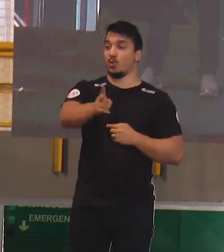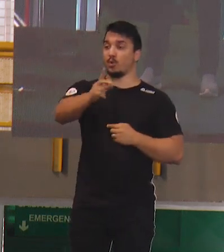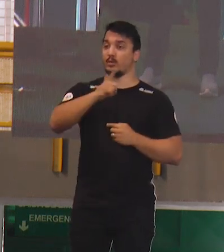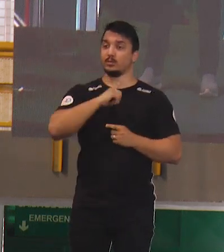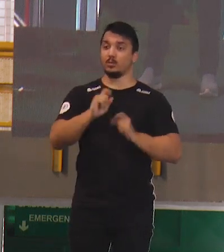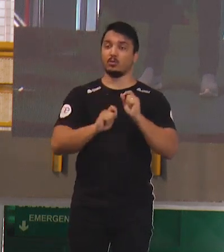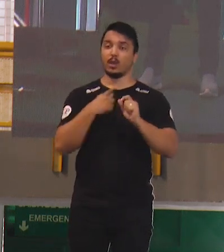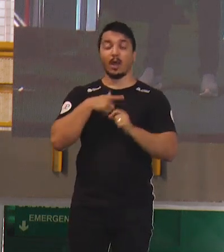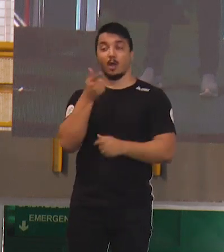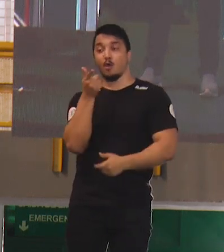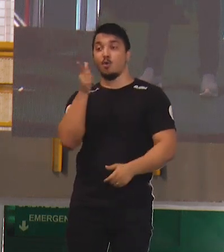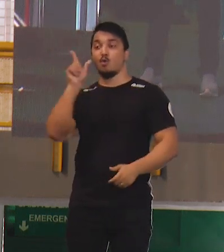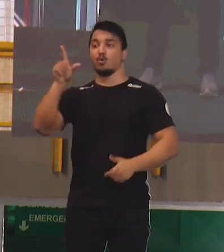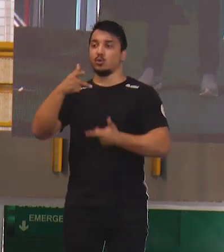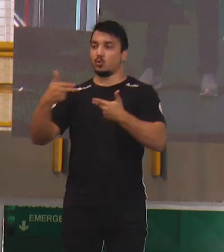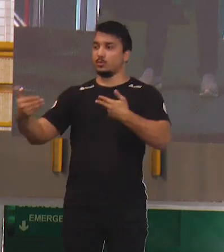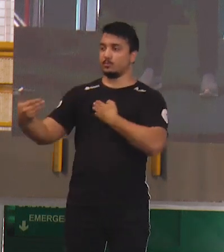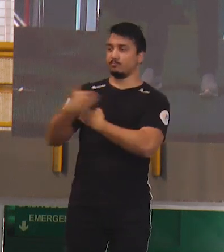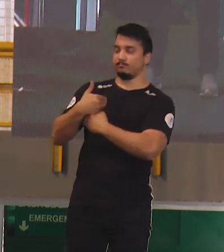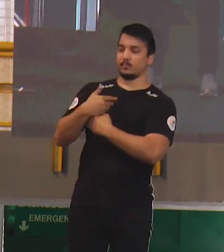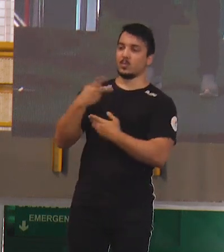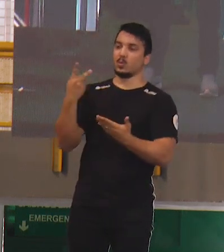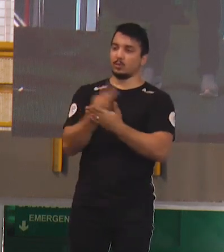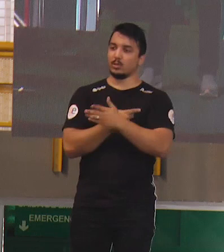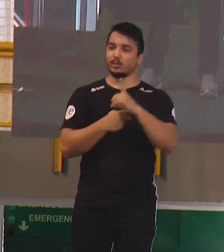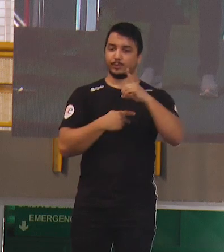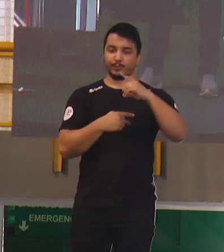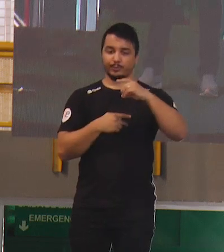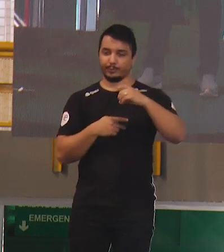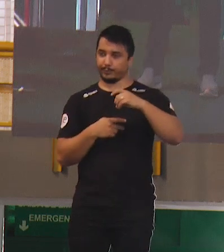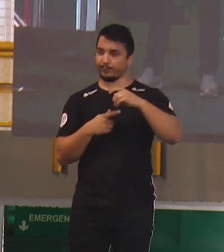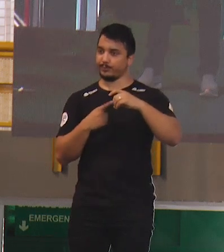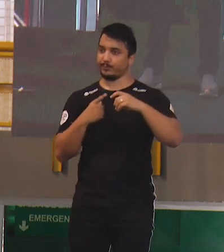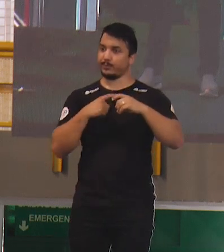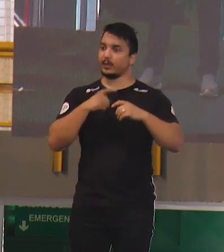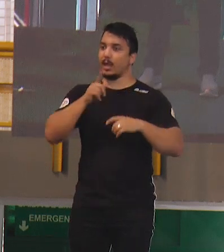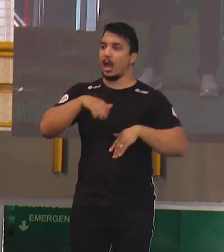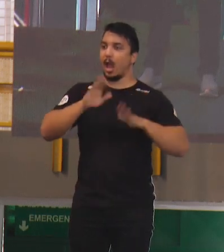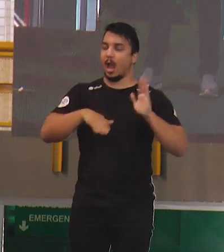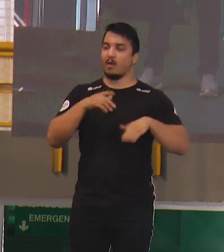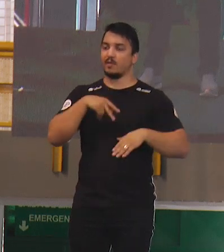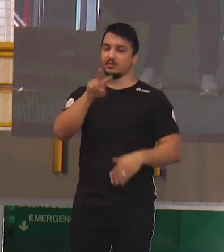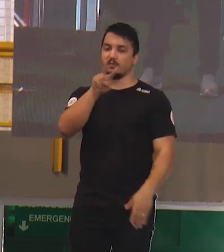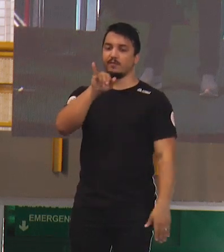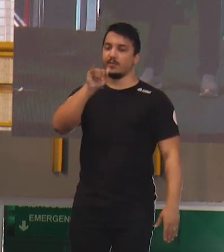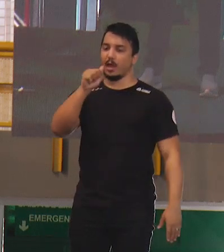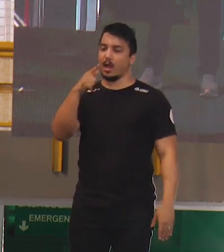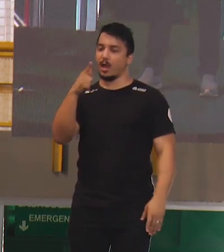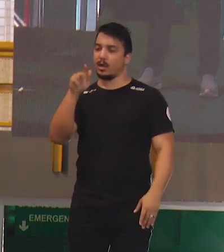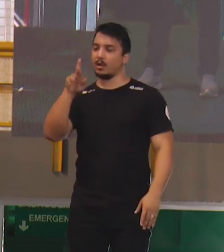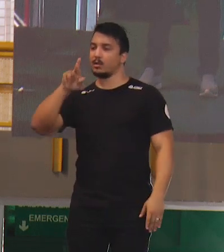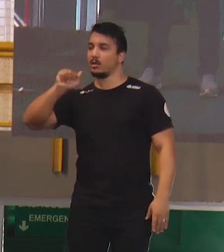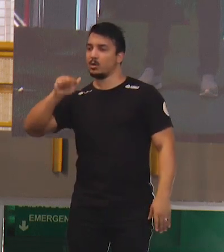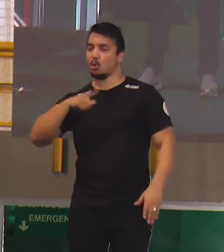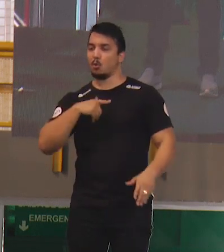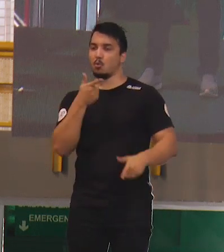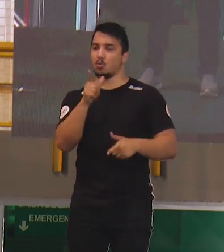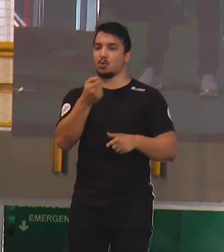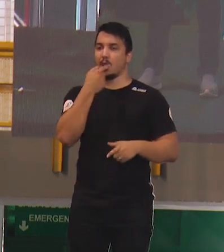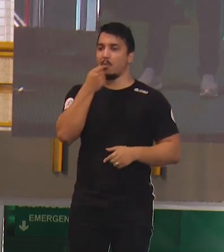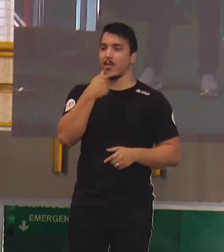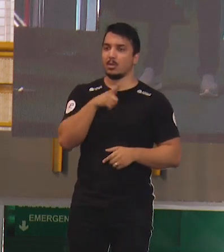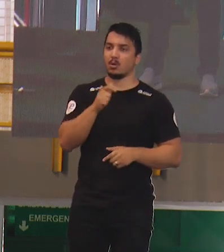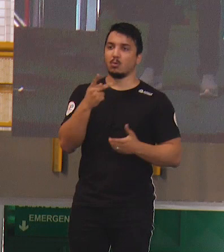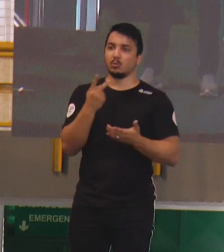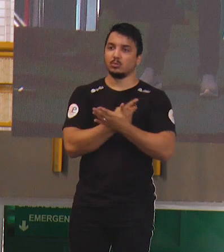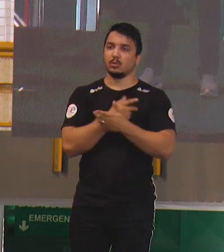vai ser um outro mecanismo, tá bom? Que nem sempre realmente o Viagra ou então qualquer outro remédio